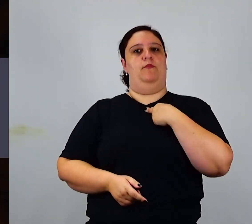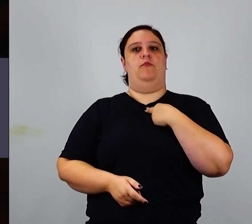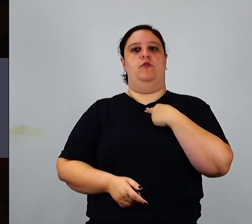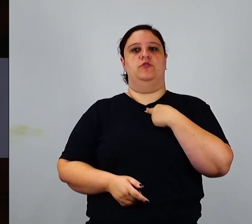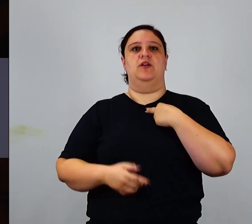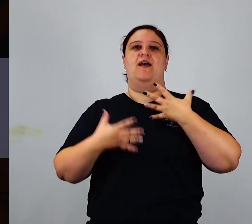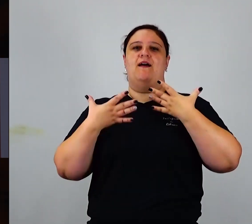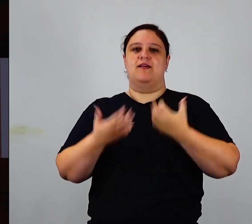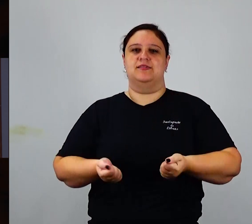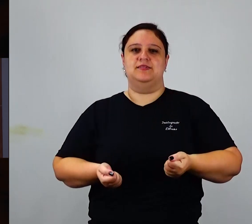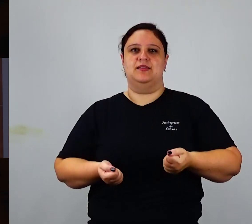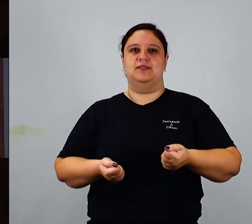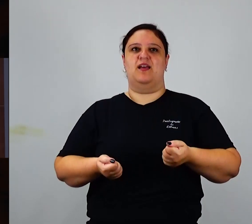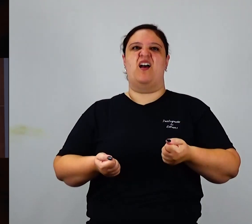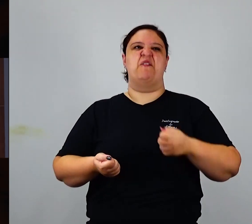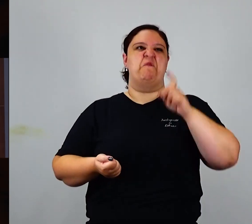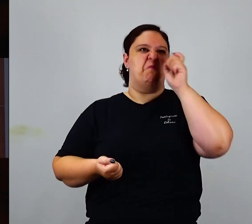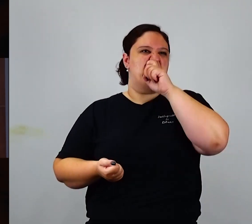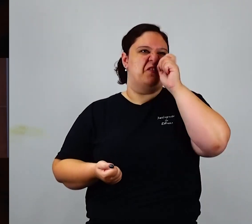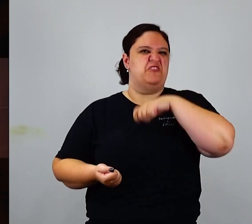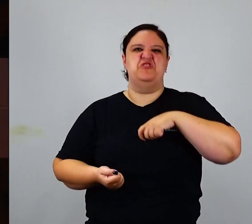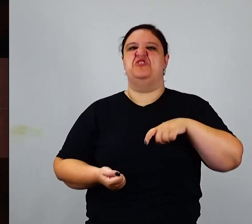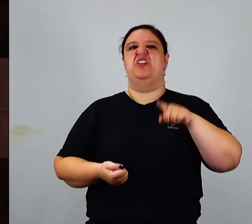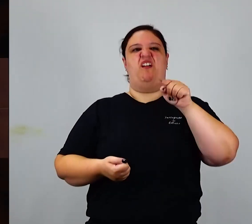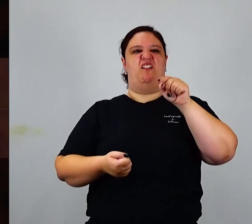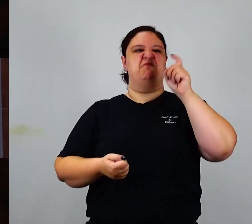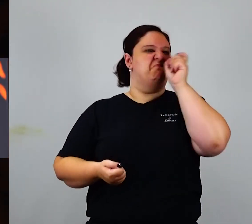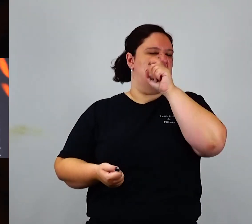aceite nenhuma sugestão de que isso